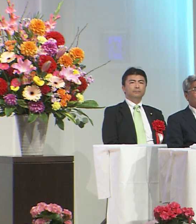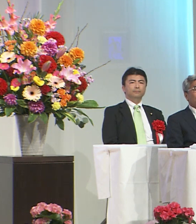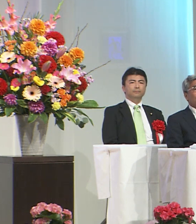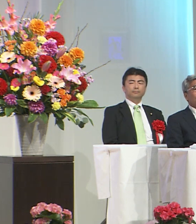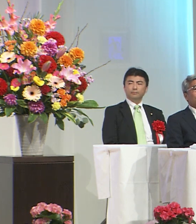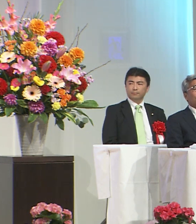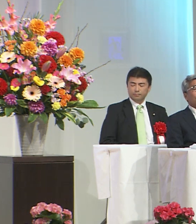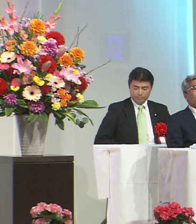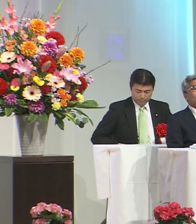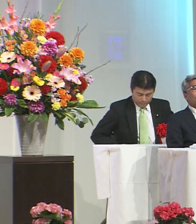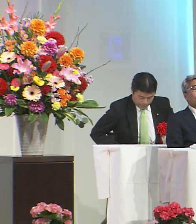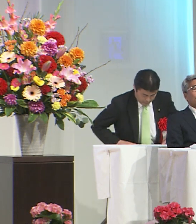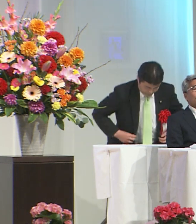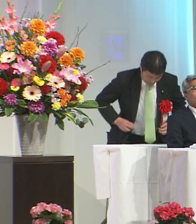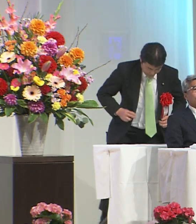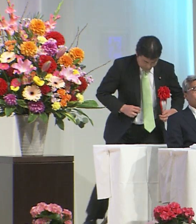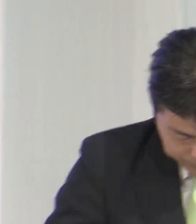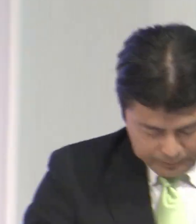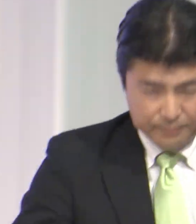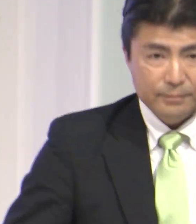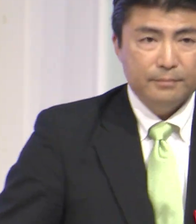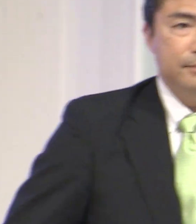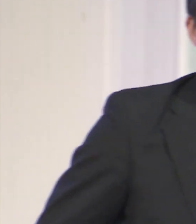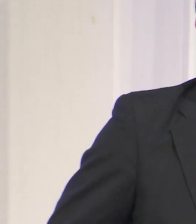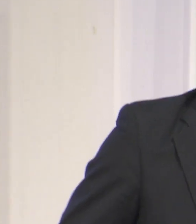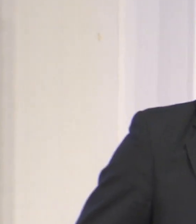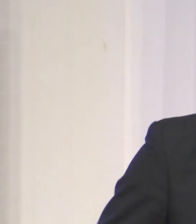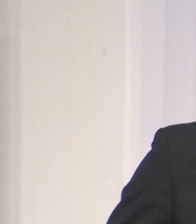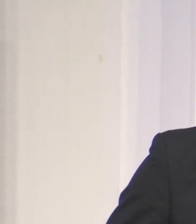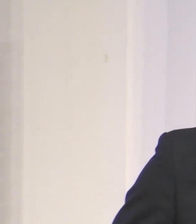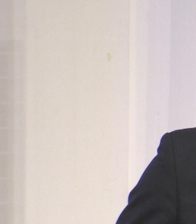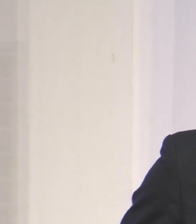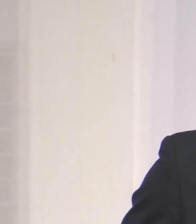参議院議員古賀友一郎様